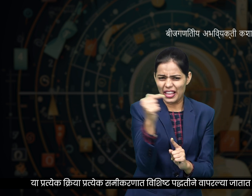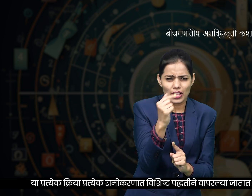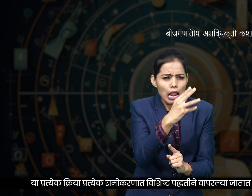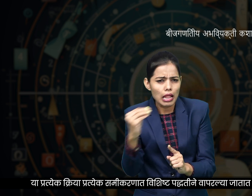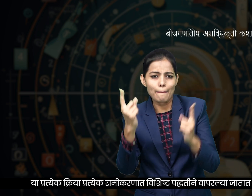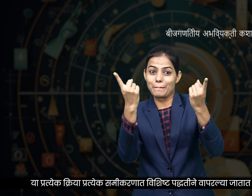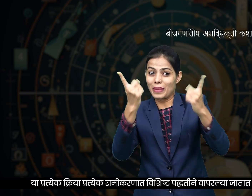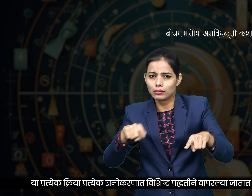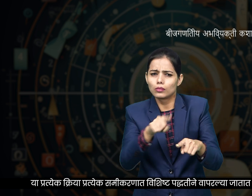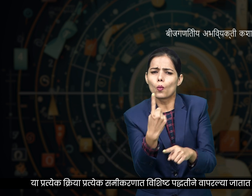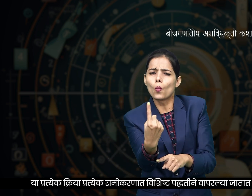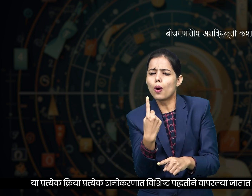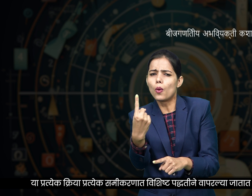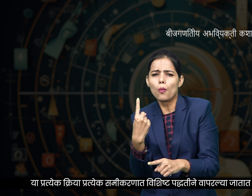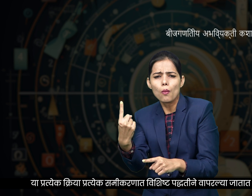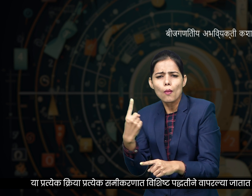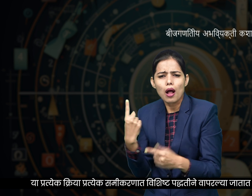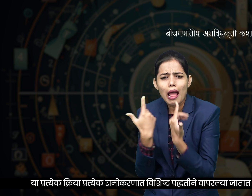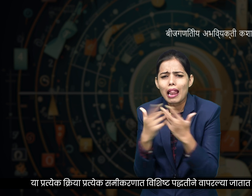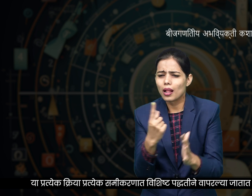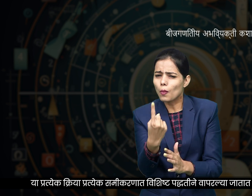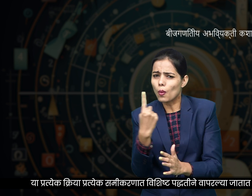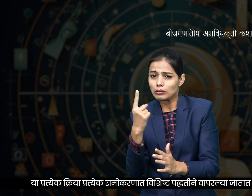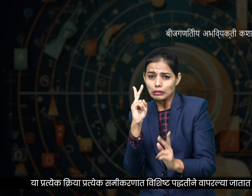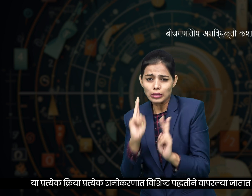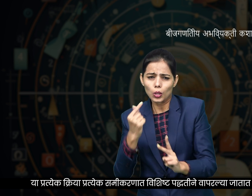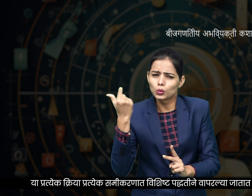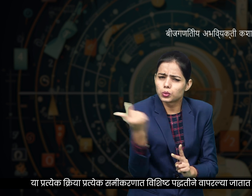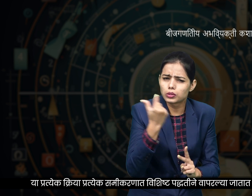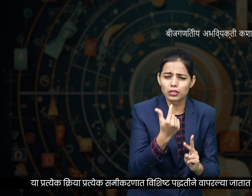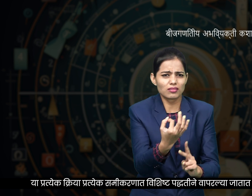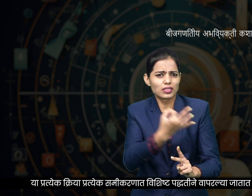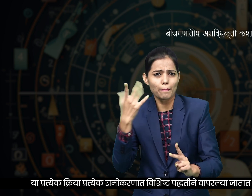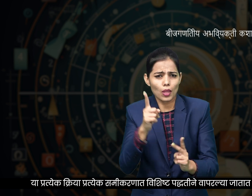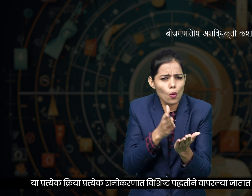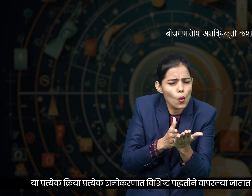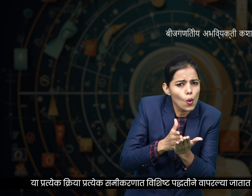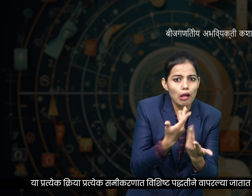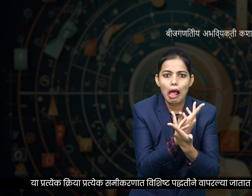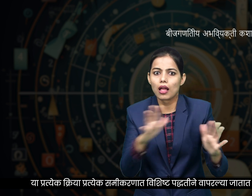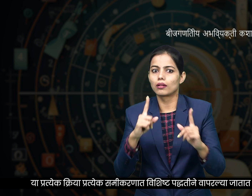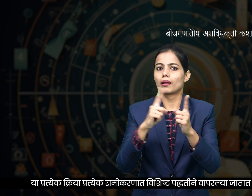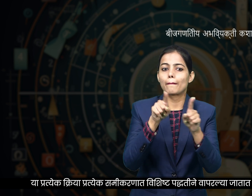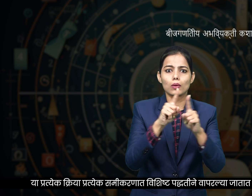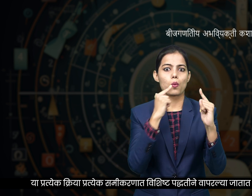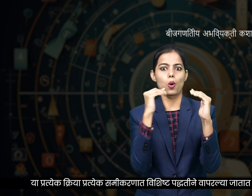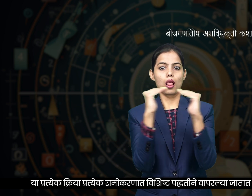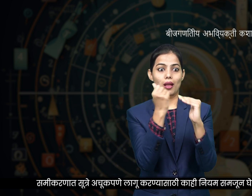या प्रत्येक क्रिया प्रत्येक समीकरणात विशिष्ट पद्धतीने वापरल्या जातात आणि बीजगणितीय